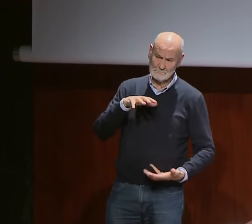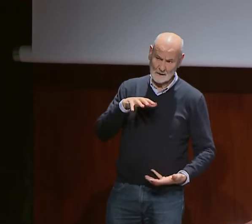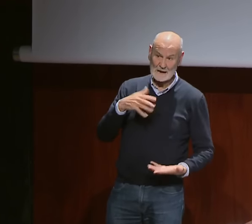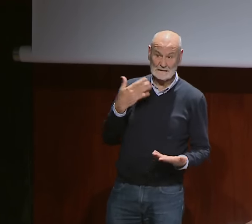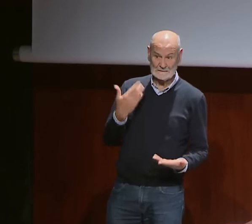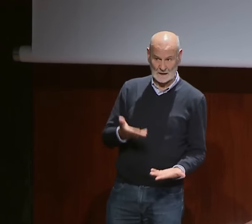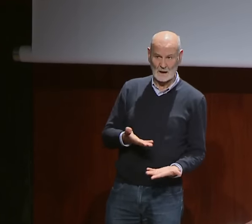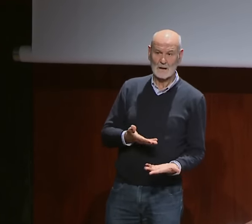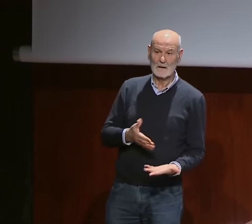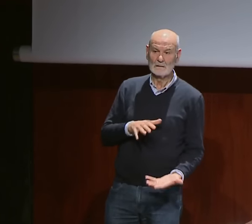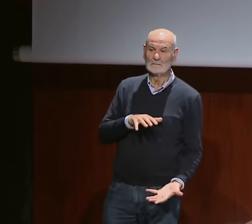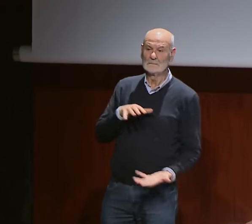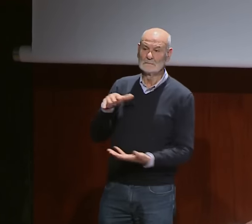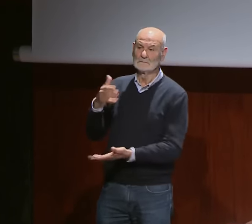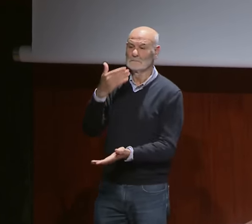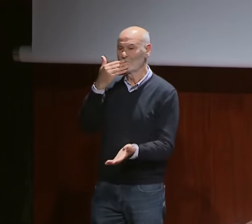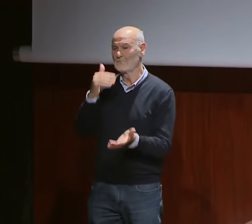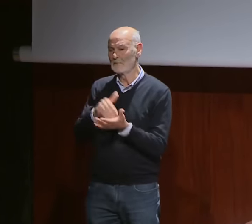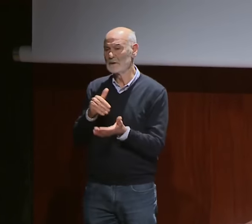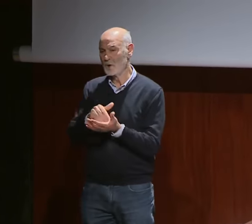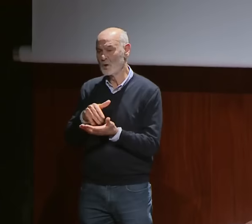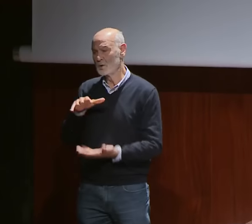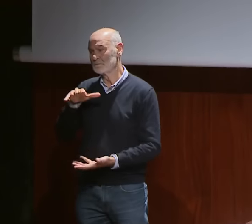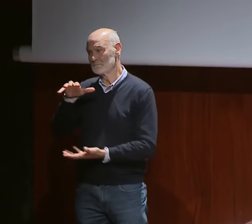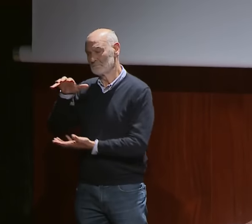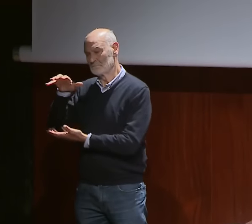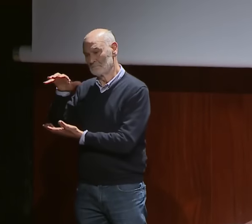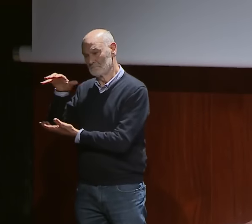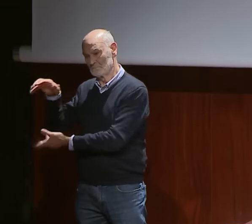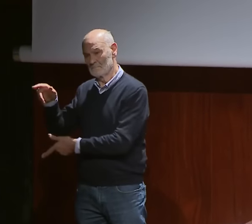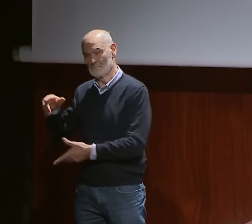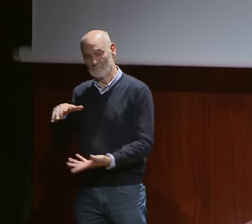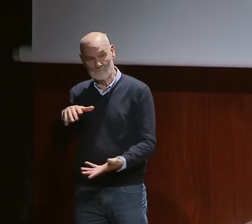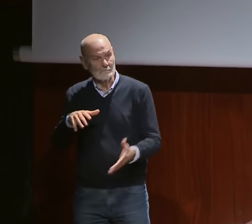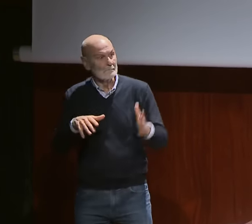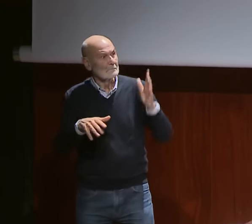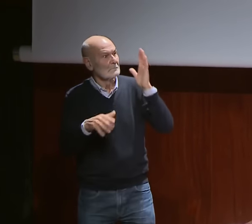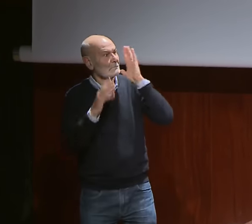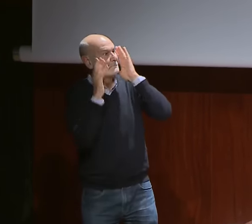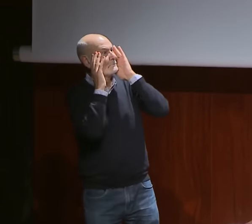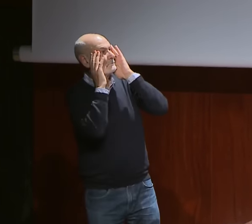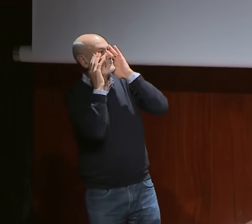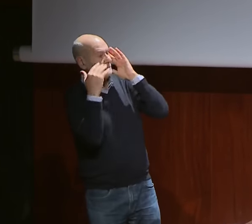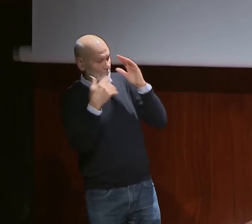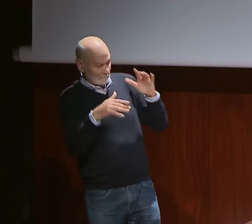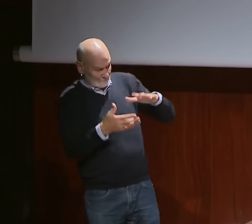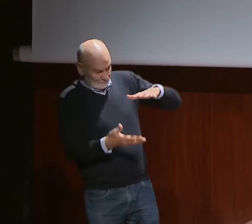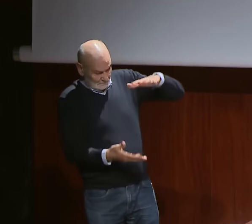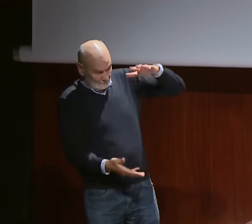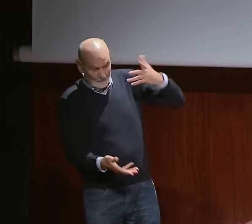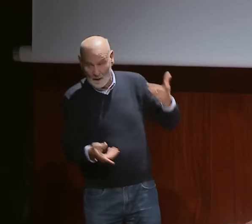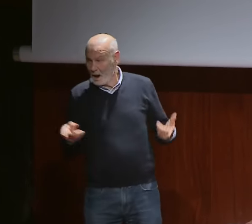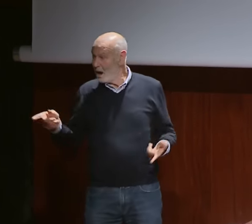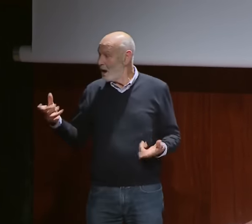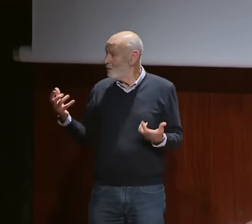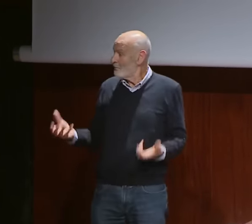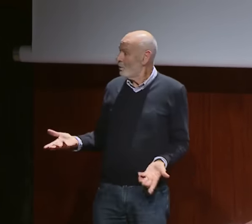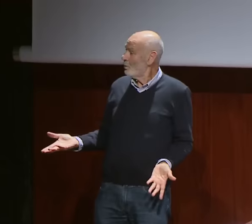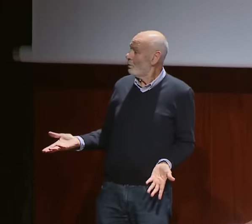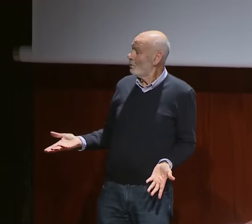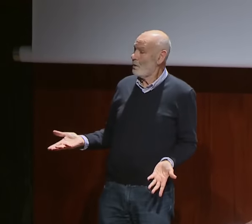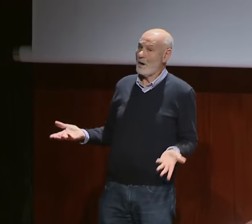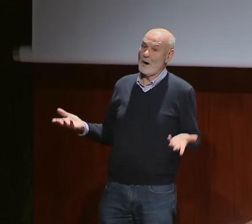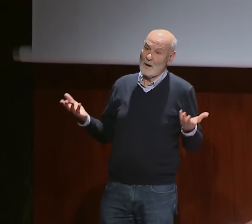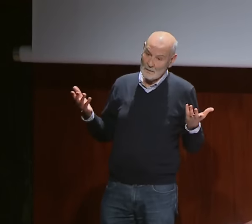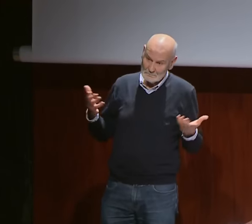maison pour m'enregistrer en vidéo et ensuite donner tout ça à ma fille. Je pense que c'était la meilleure solution. Donc, s'est retrouvé